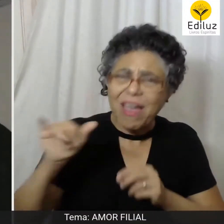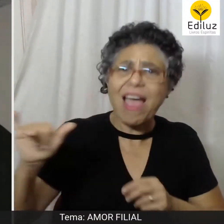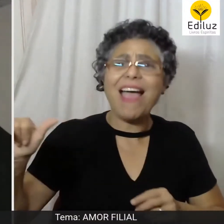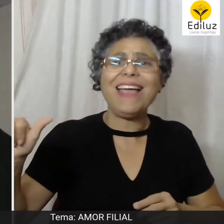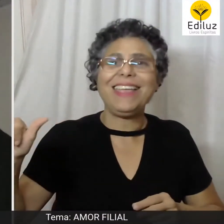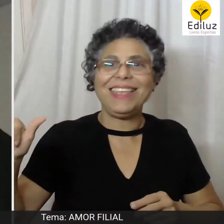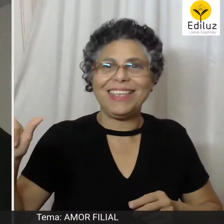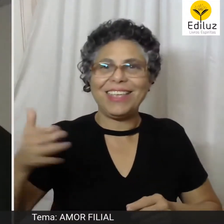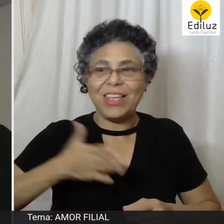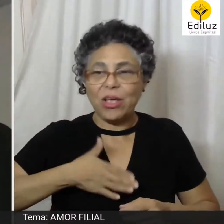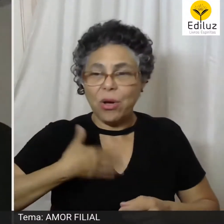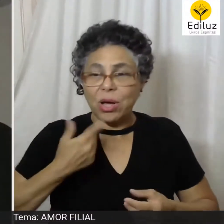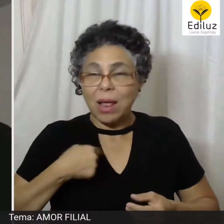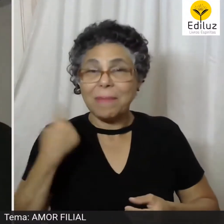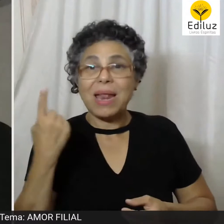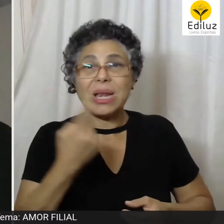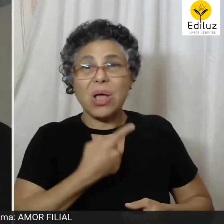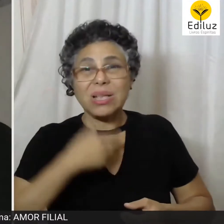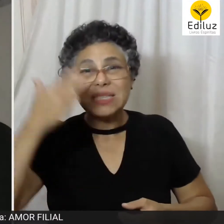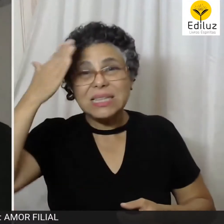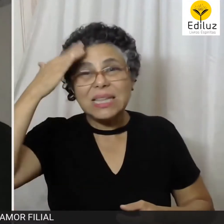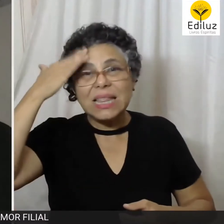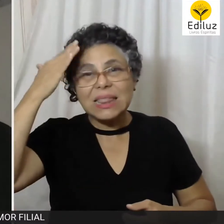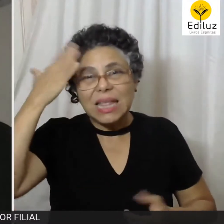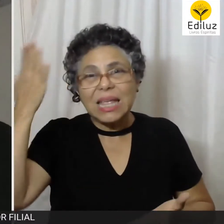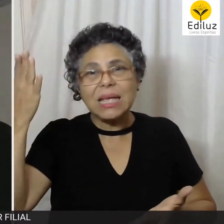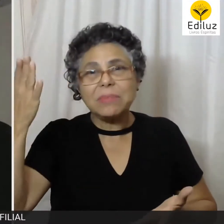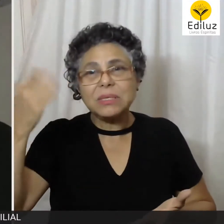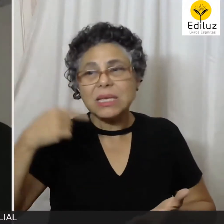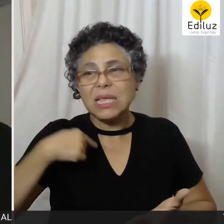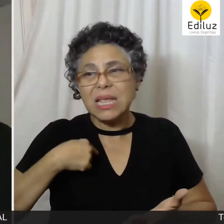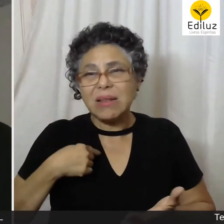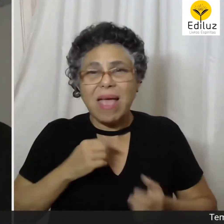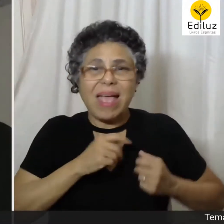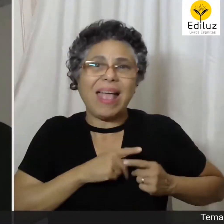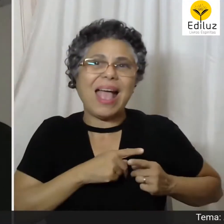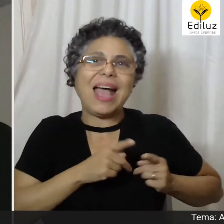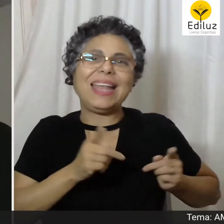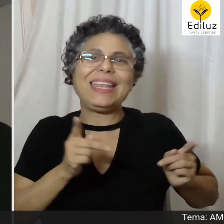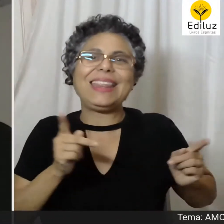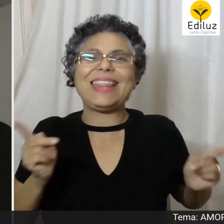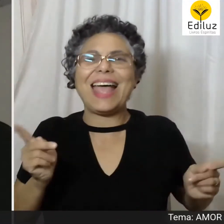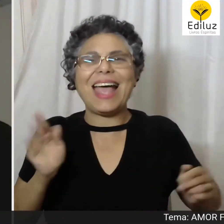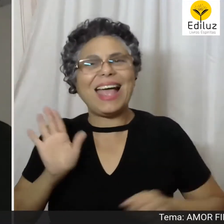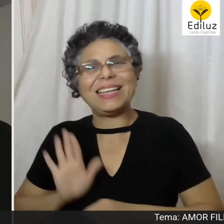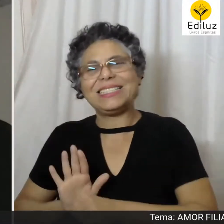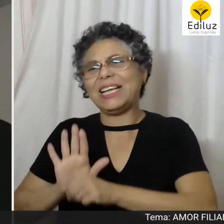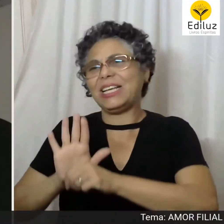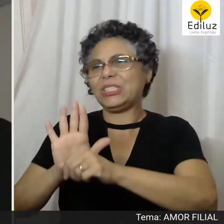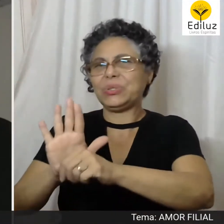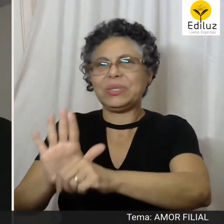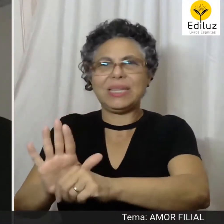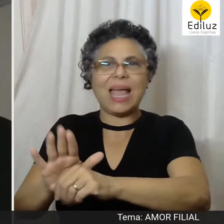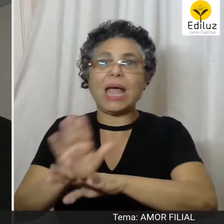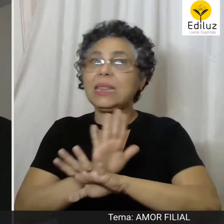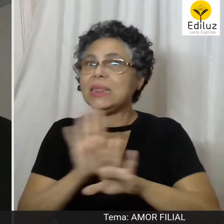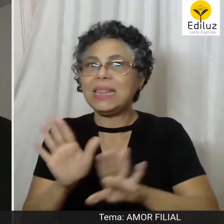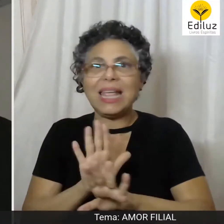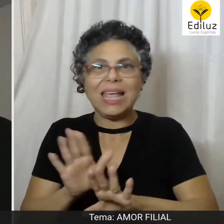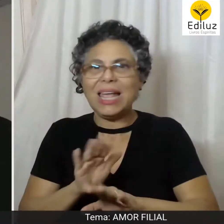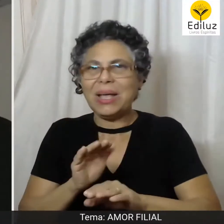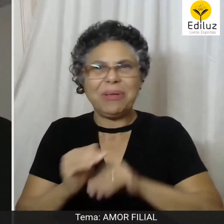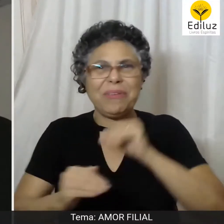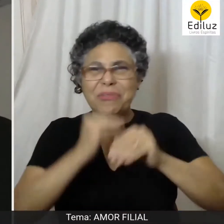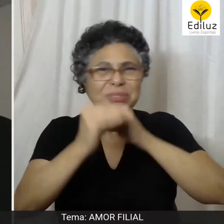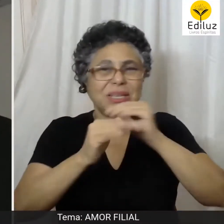para executarmos, entendermos que não é caridade, não é ajuda, não é um fator